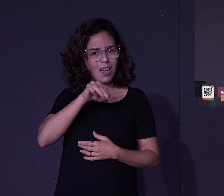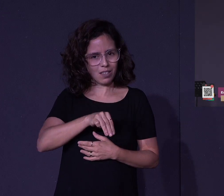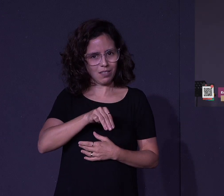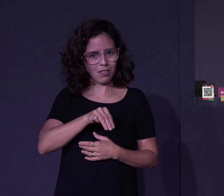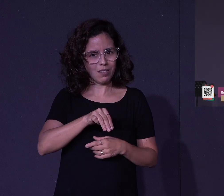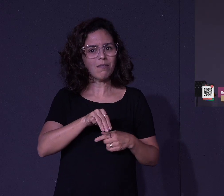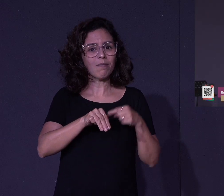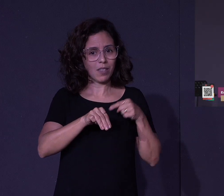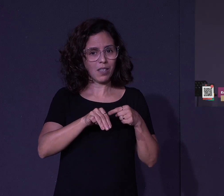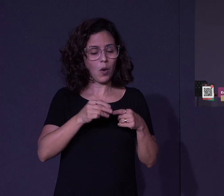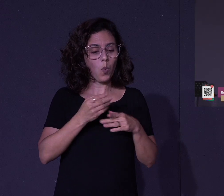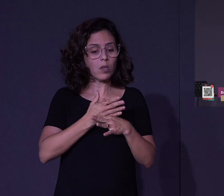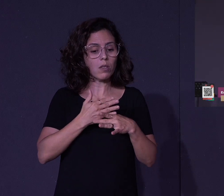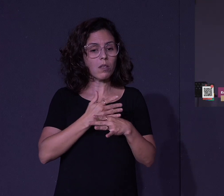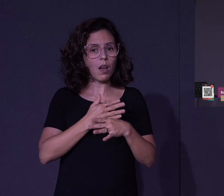bom.